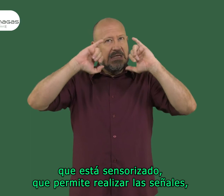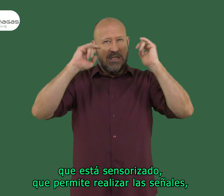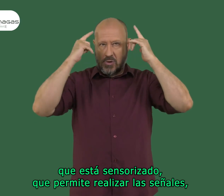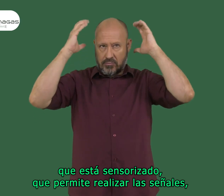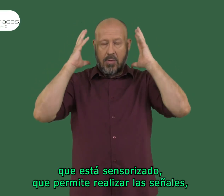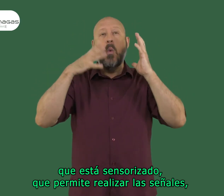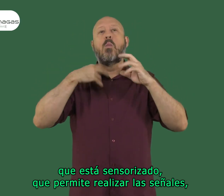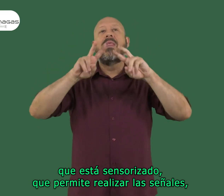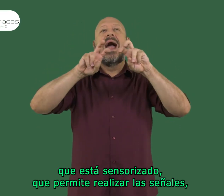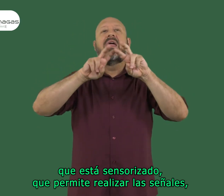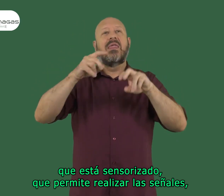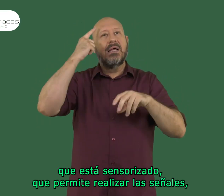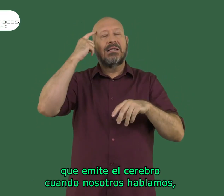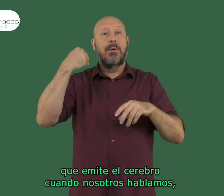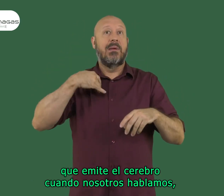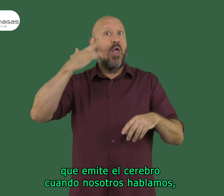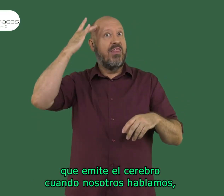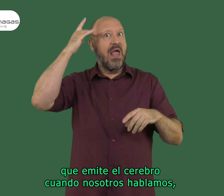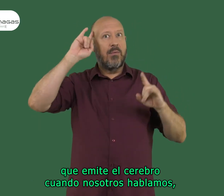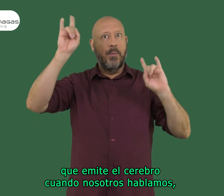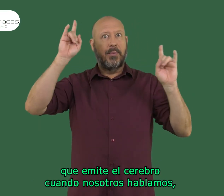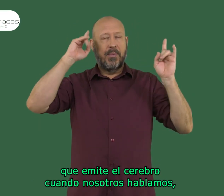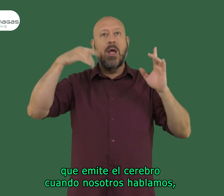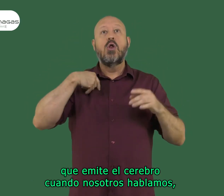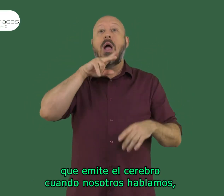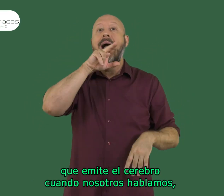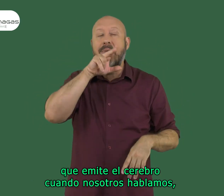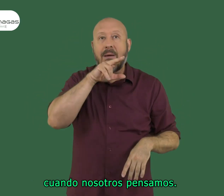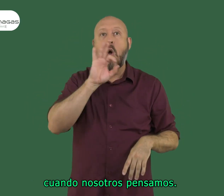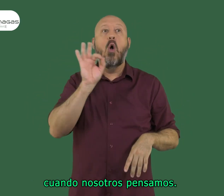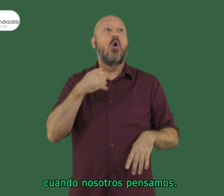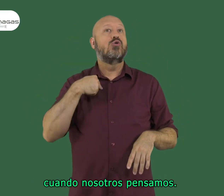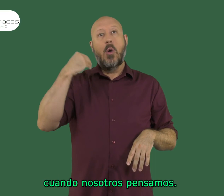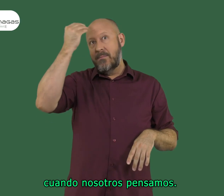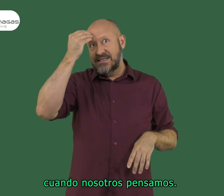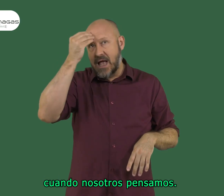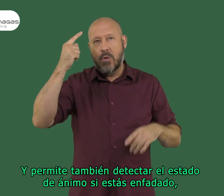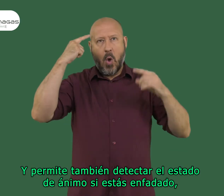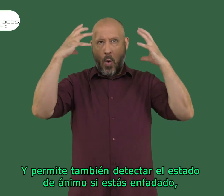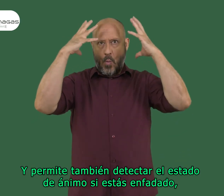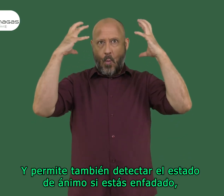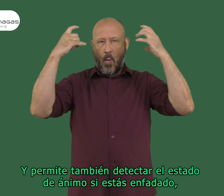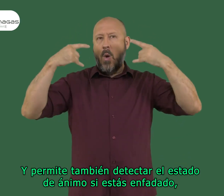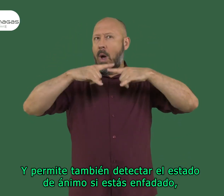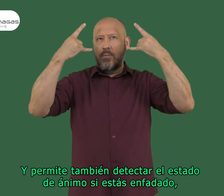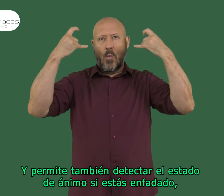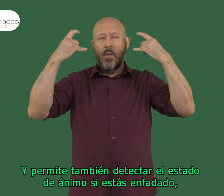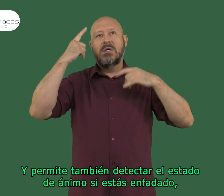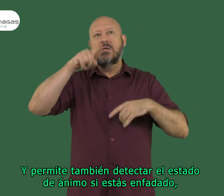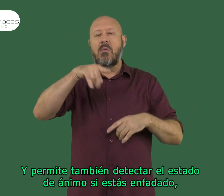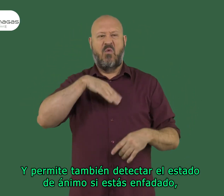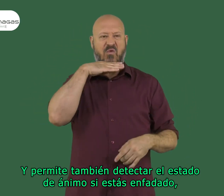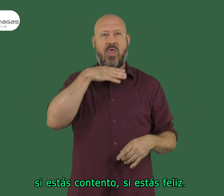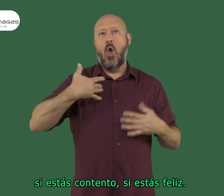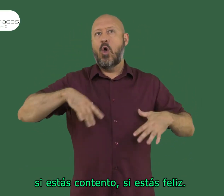sensorizado, que permite analizar las señales que emite el cerebro cuando nosotros hablamos o cuando nosotros pensamos y permiten también detectar el estado de ánimo, si